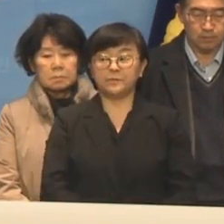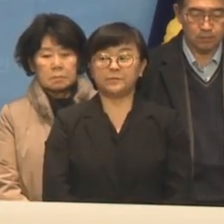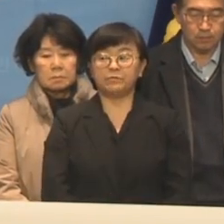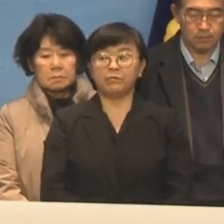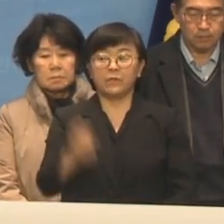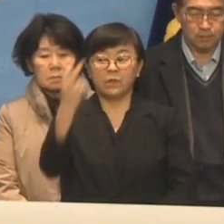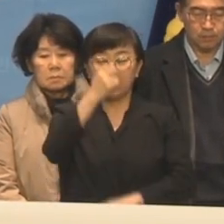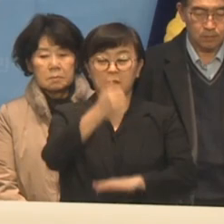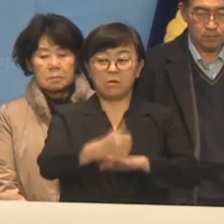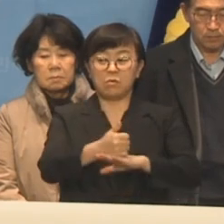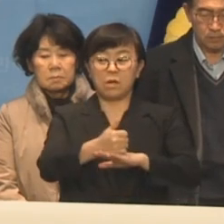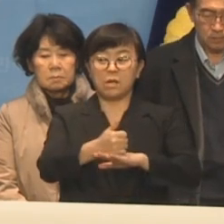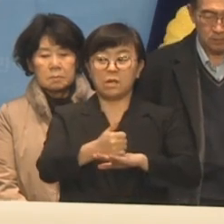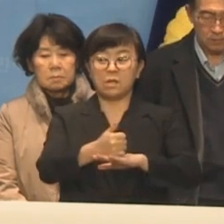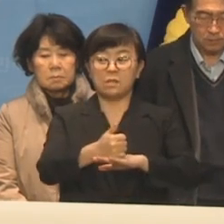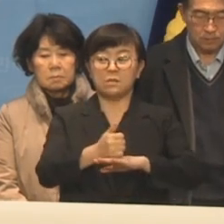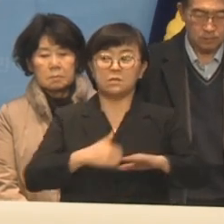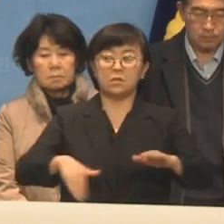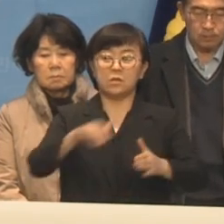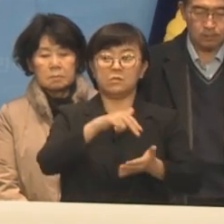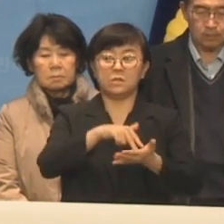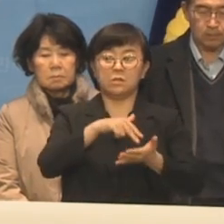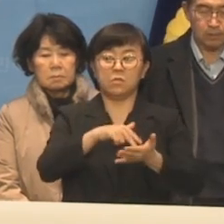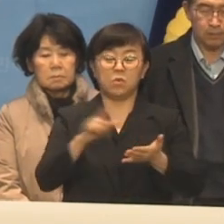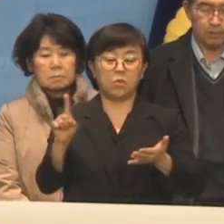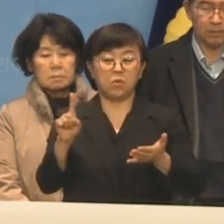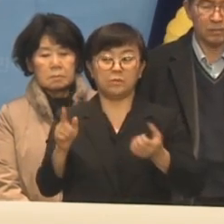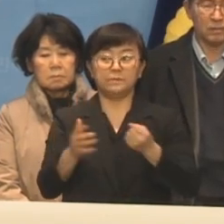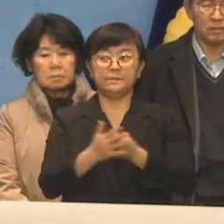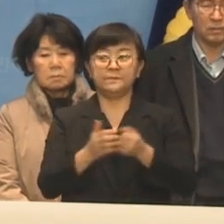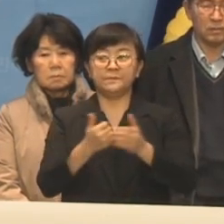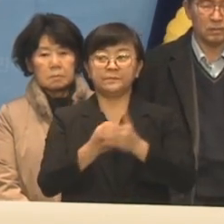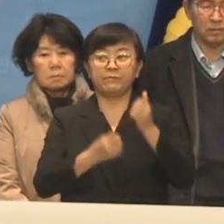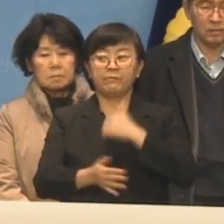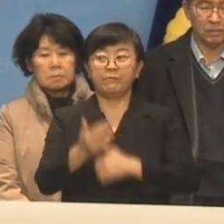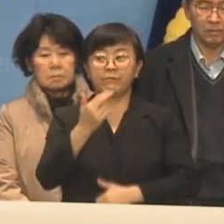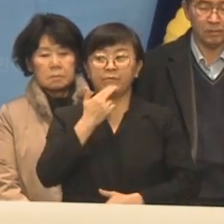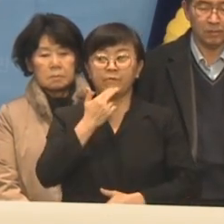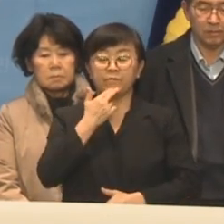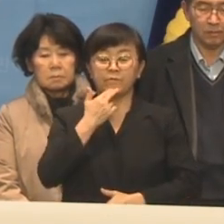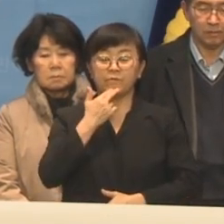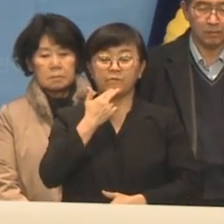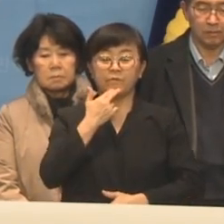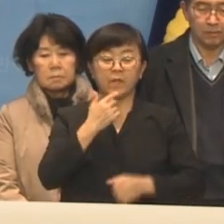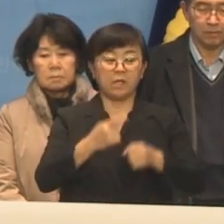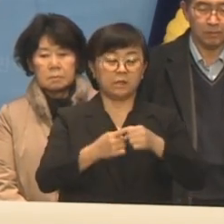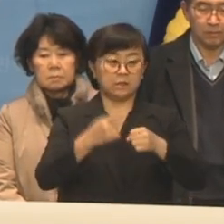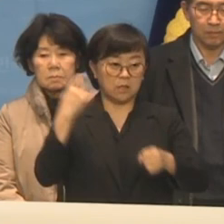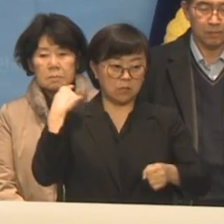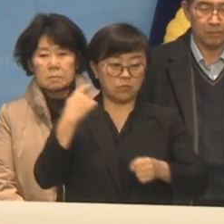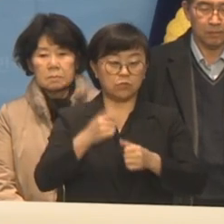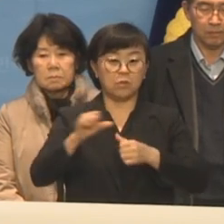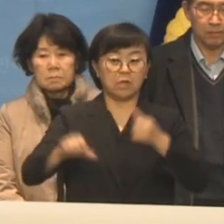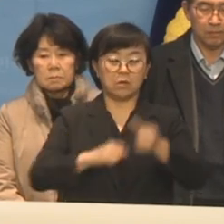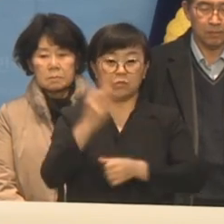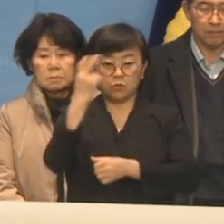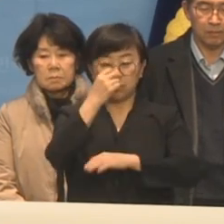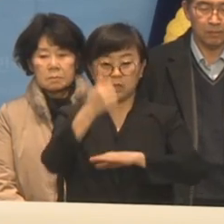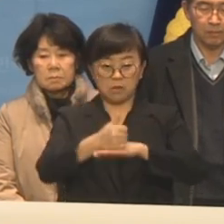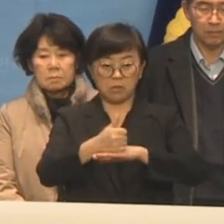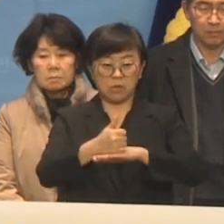조사 결과에 따르면 저희들 주민들은 어떠한 영향도 없어야 되는데 작년도 저희들 환경부 조사에 의하면